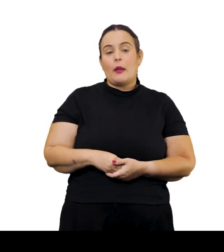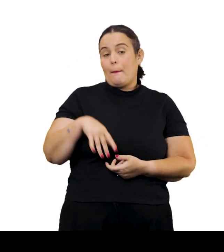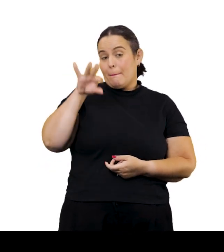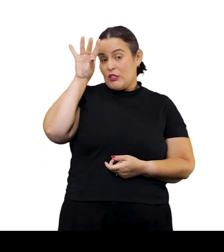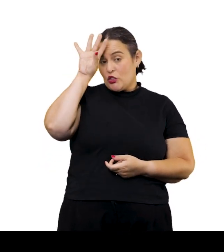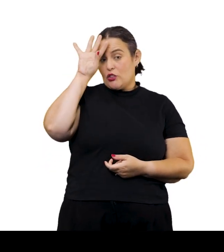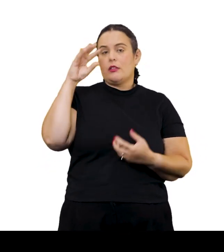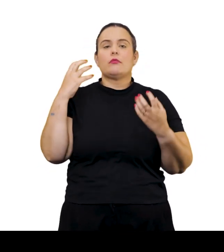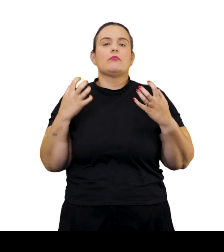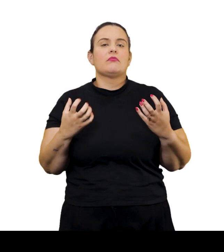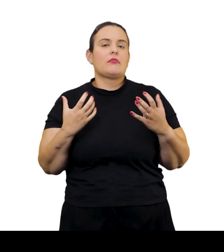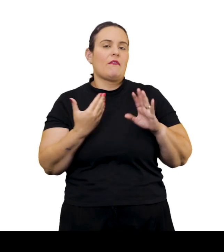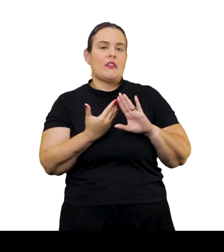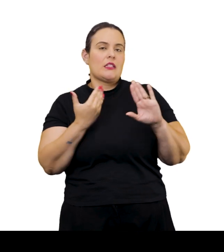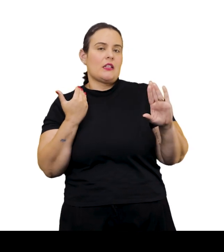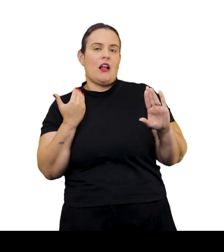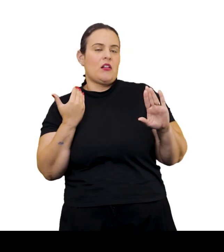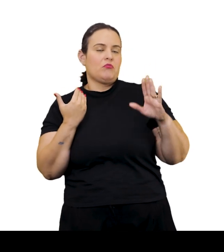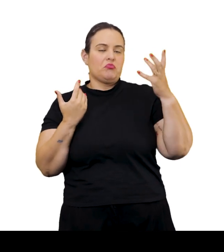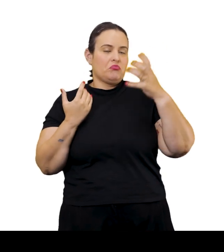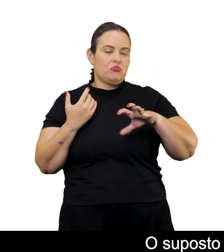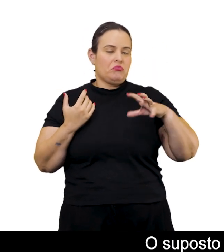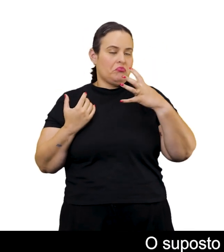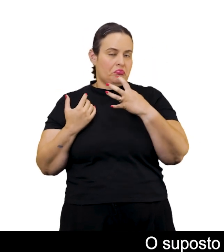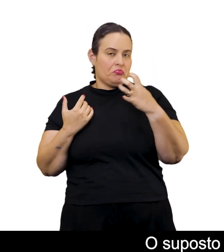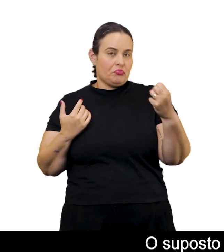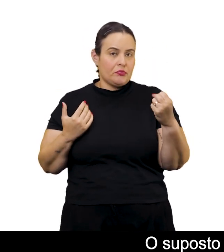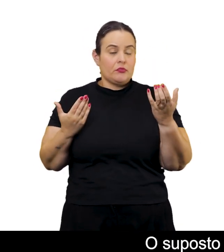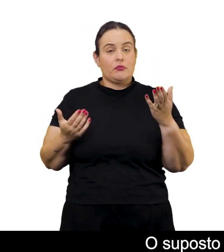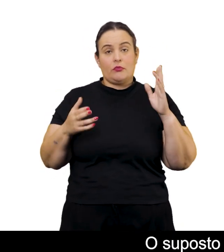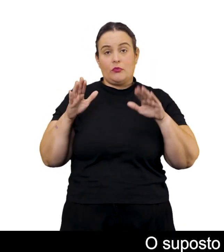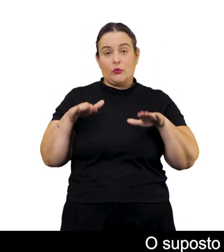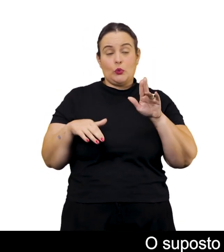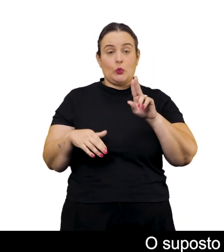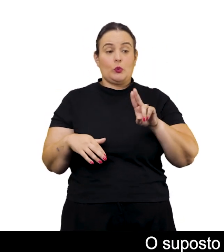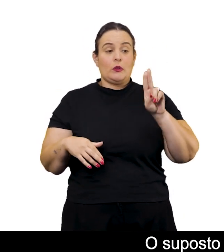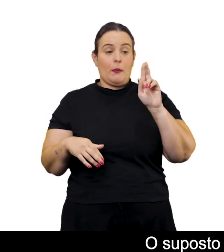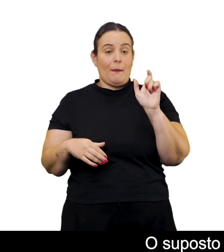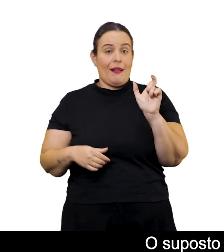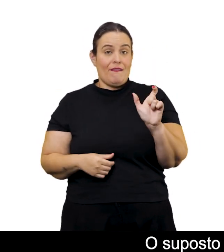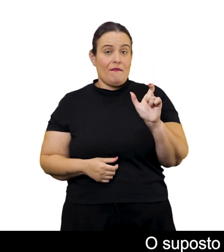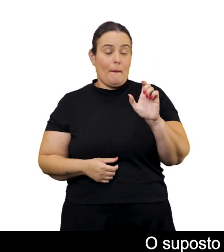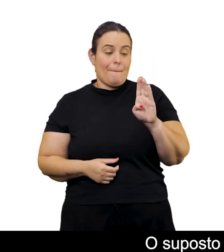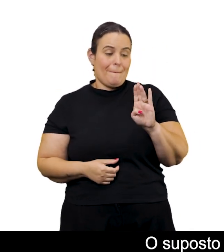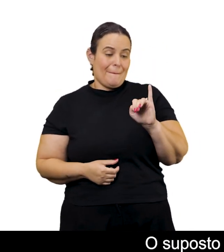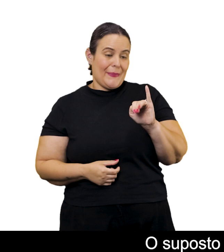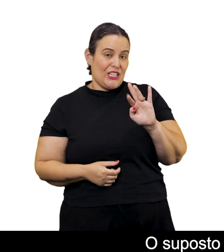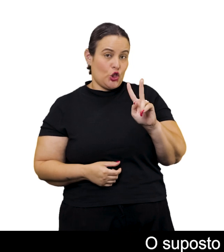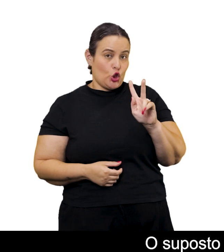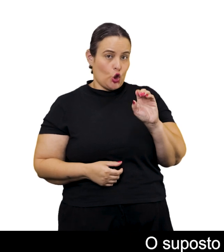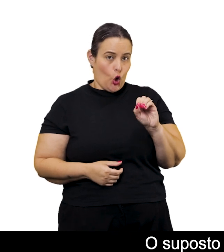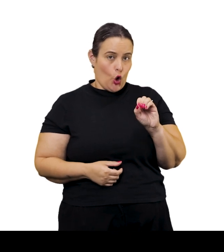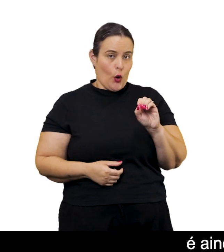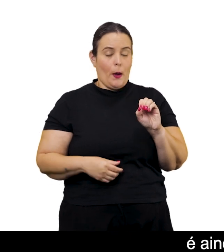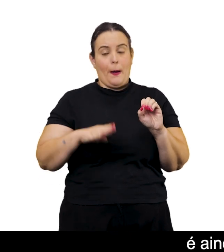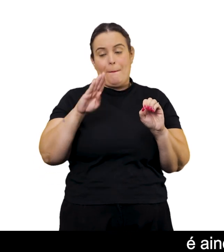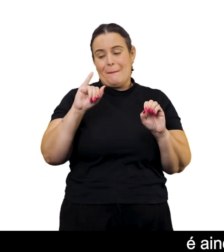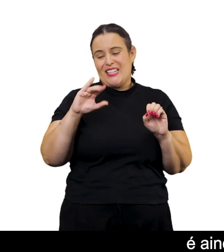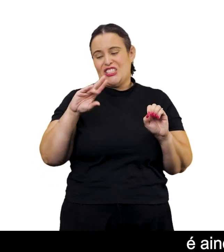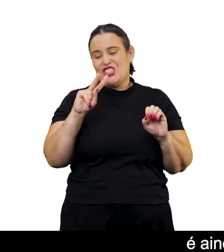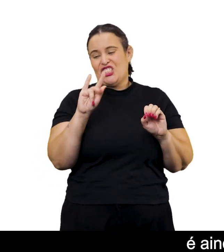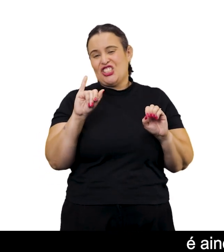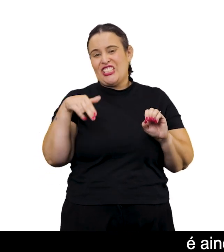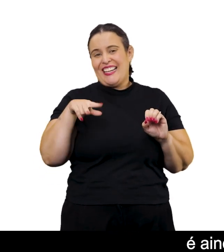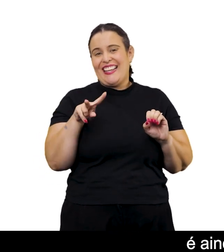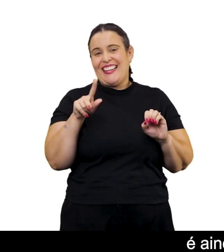Bichinha busca afastar, não atrair. O suposto uso carinhoso do termo bicho no diminutivo e no feminino é